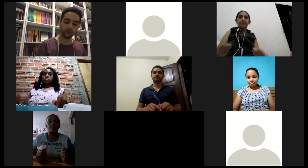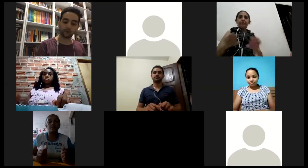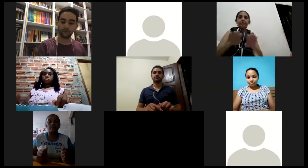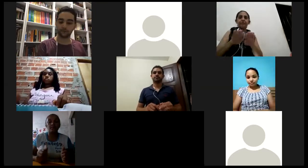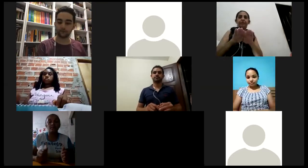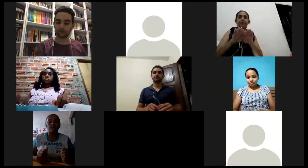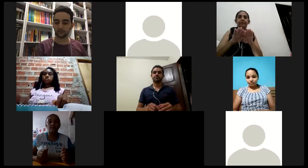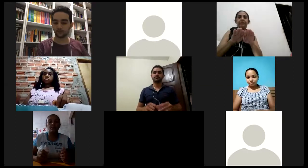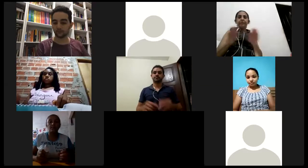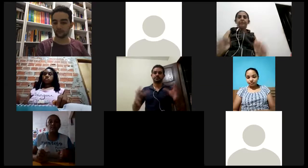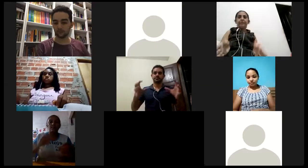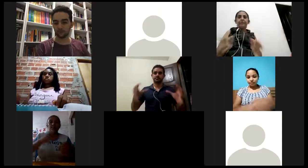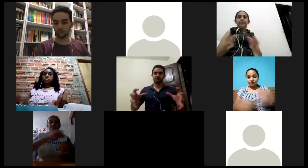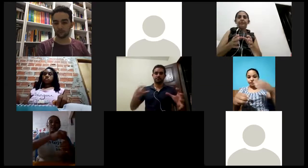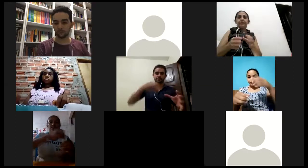estojo,